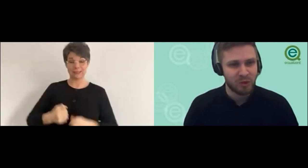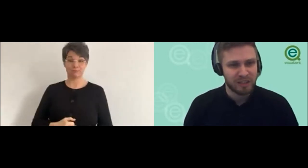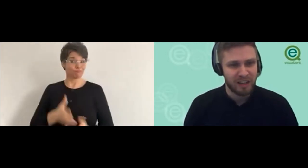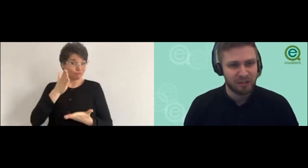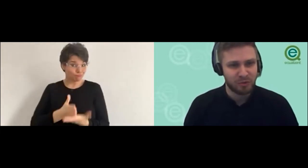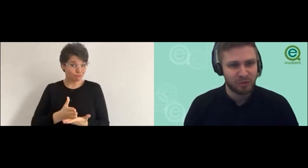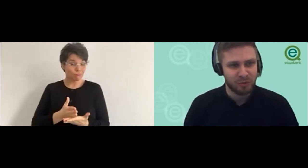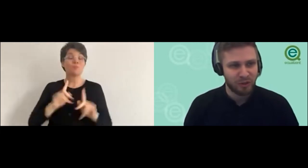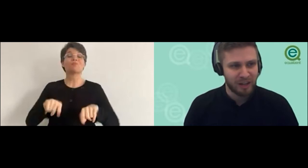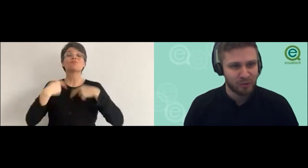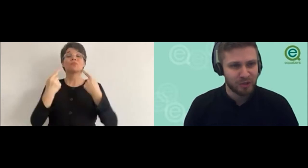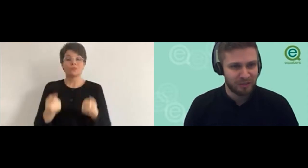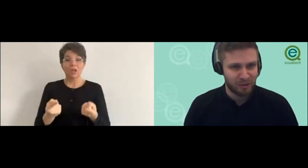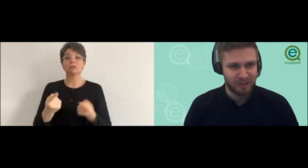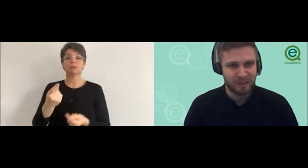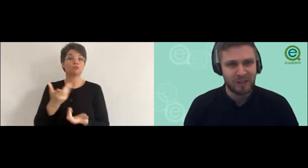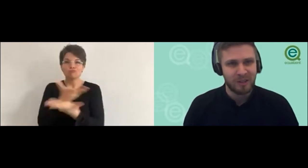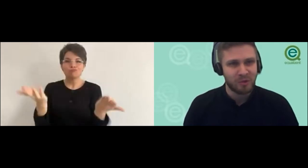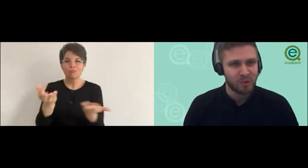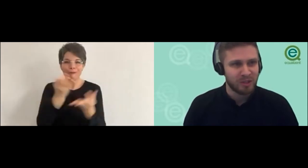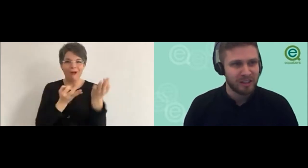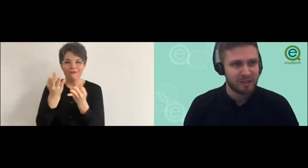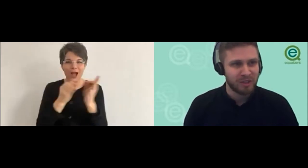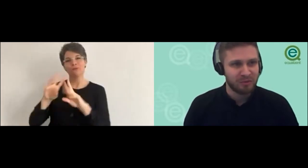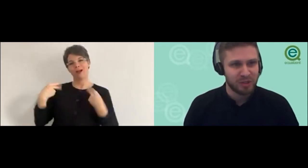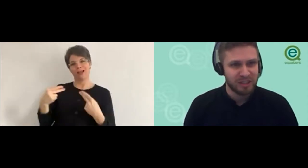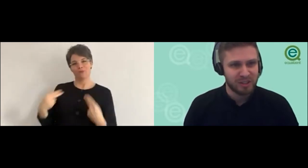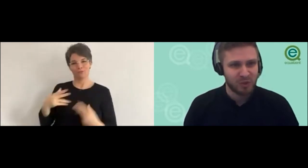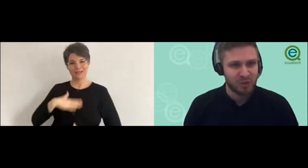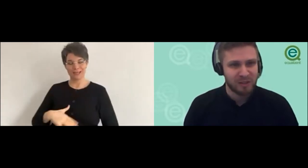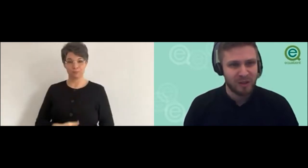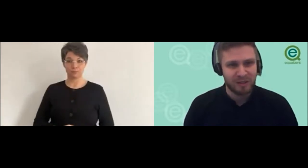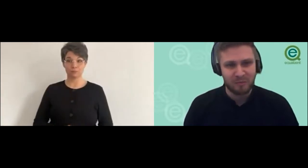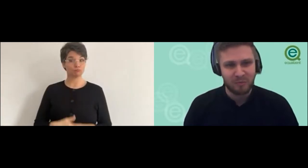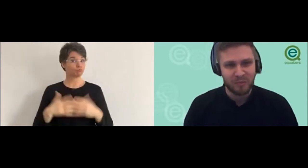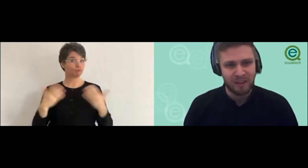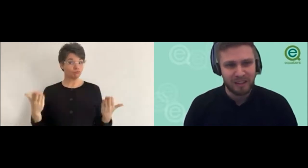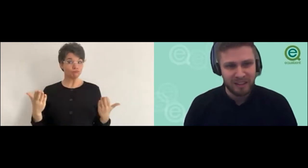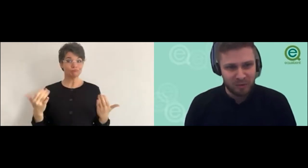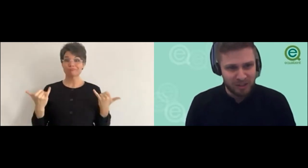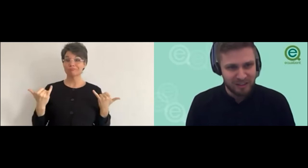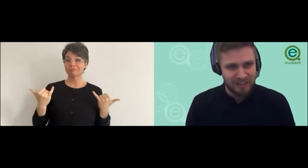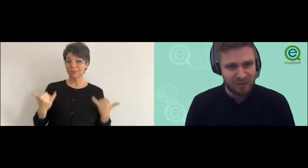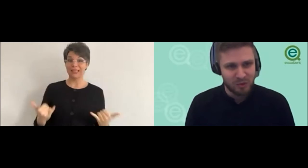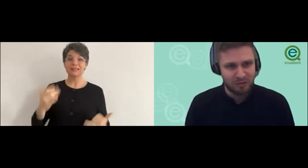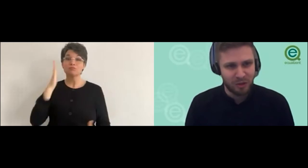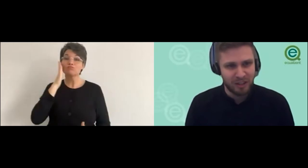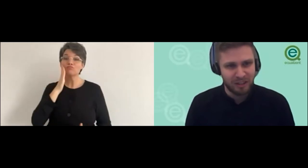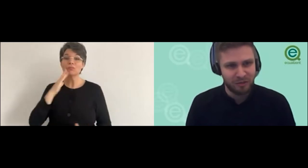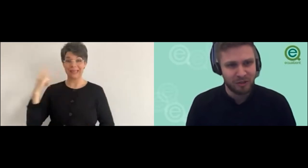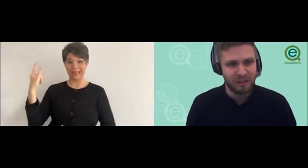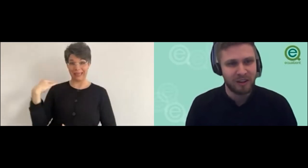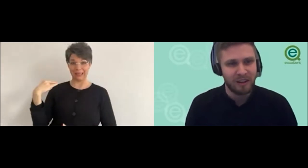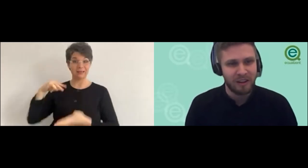die Möglichkeit für Fragen und Antworten. Und dann würde ich jetzt schon Ingrid bitten, dass du den